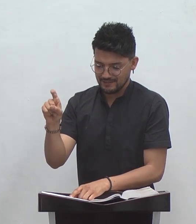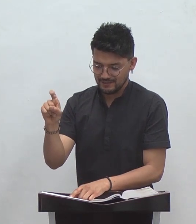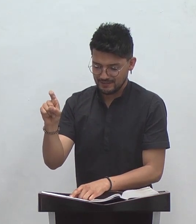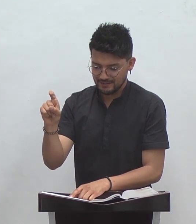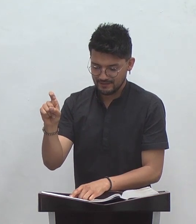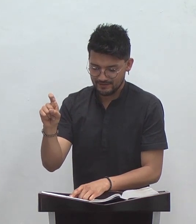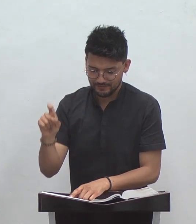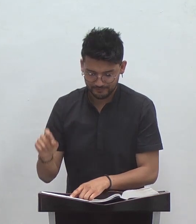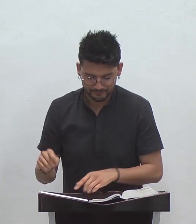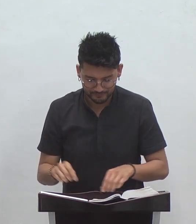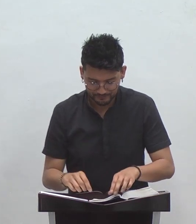versículo 26.